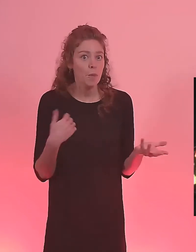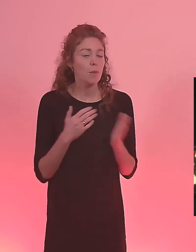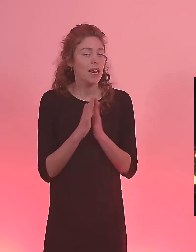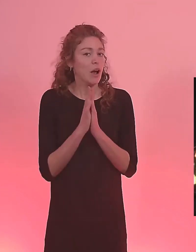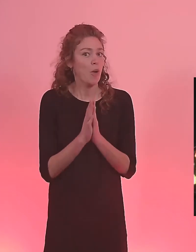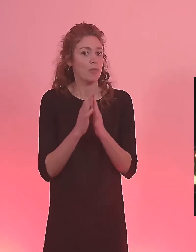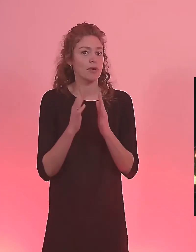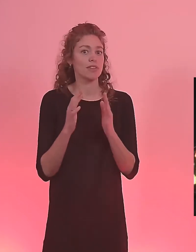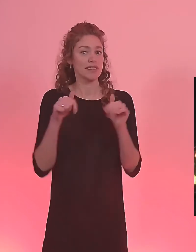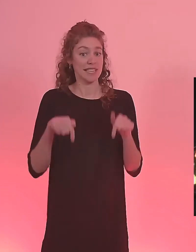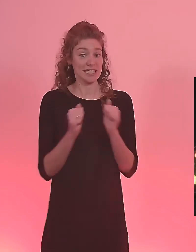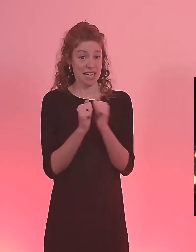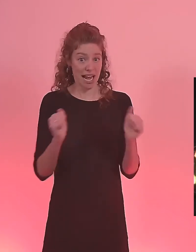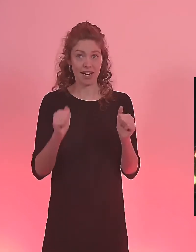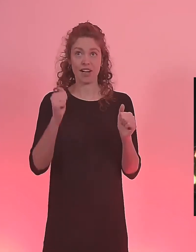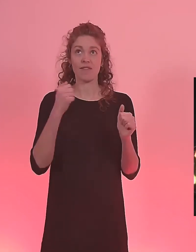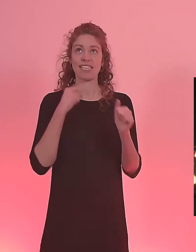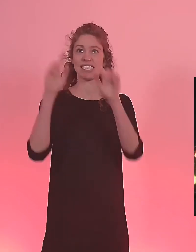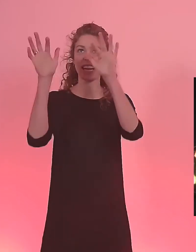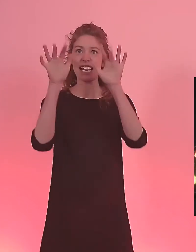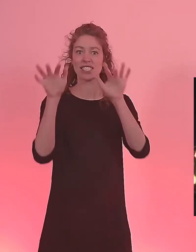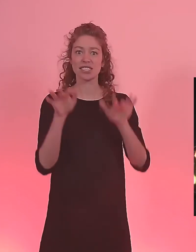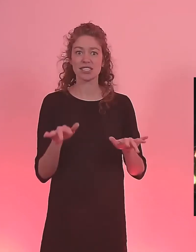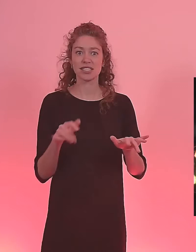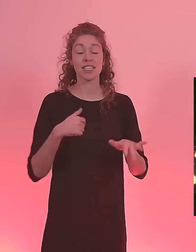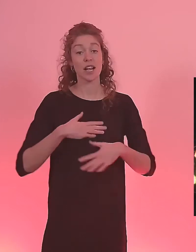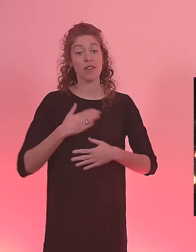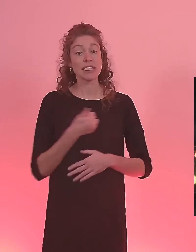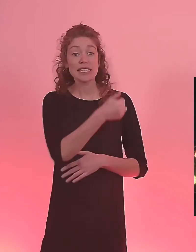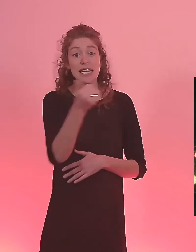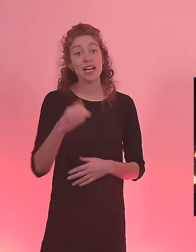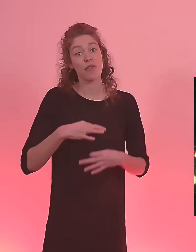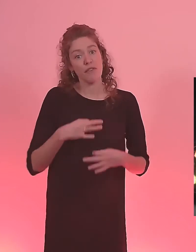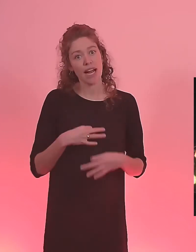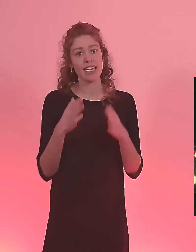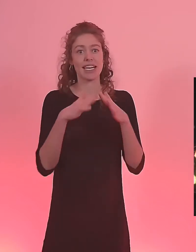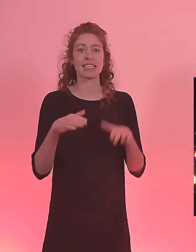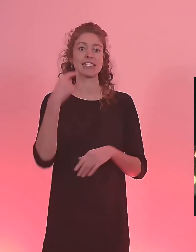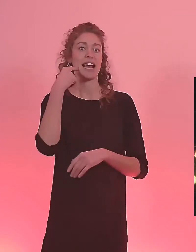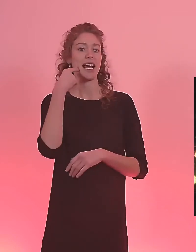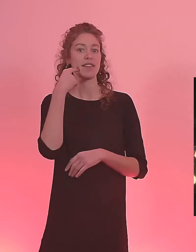hele fijne kerstdagen toe. Waarin je mag weten dat Jezus voor ons is geboren.